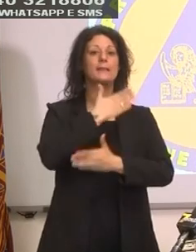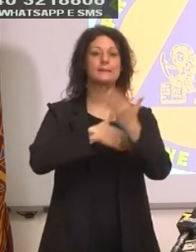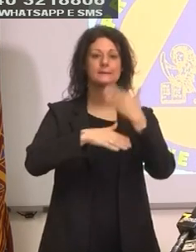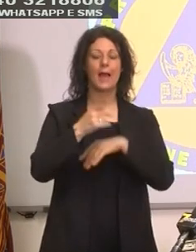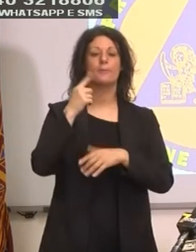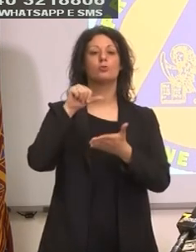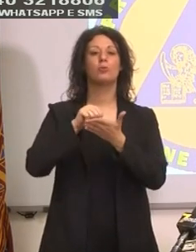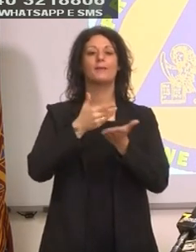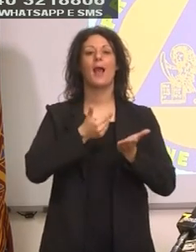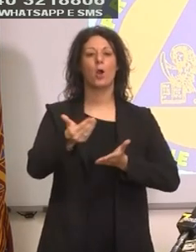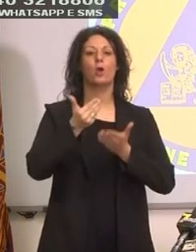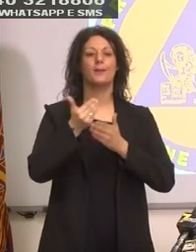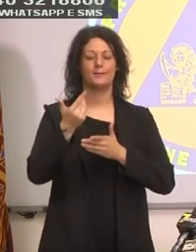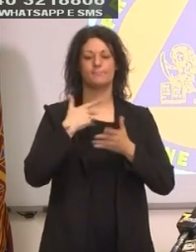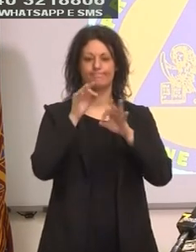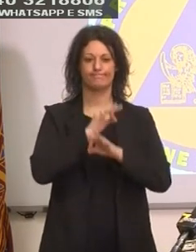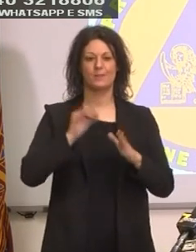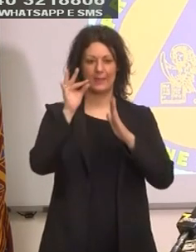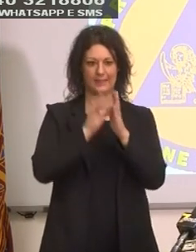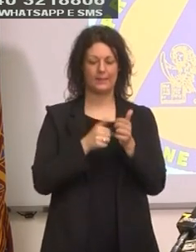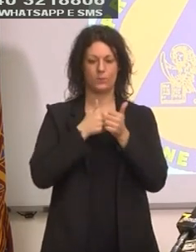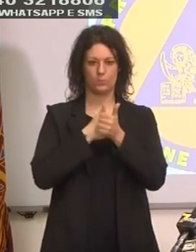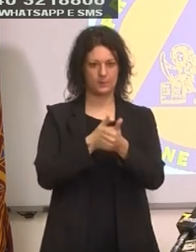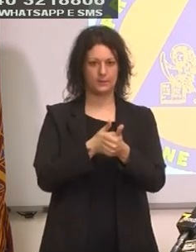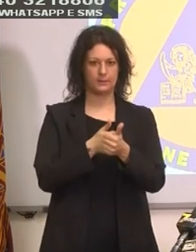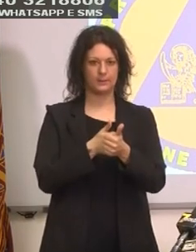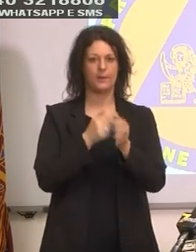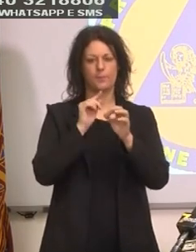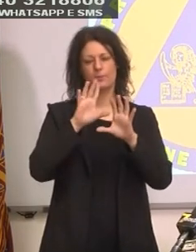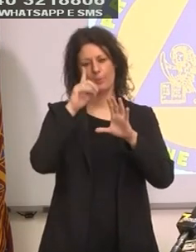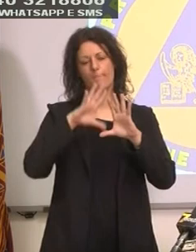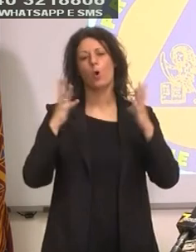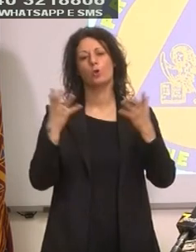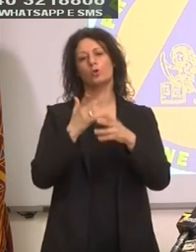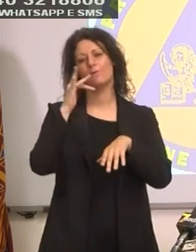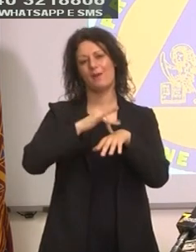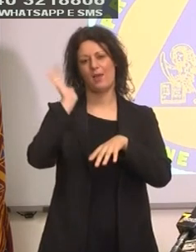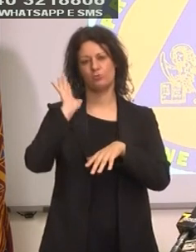centri di accoglienza, insomma tutto quello che è mondo della fragilità, definiamolo così.